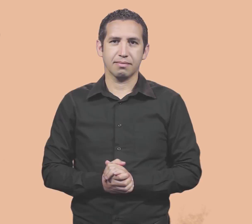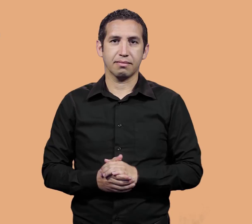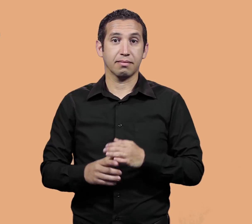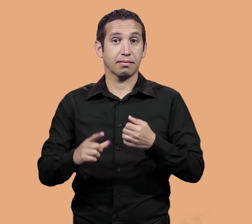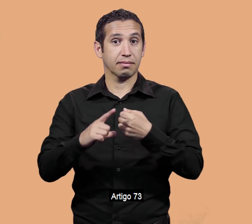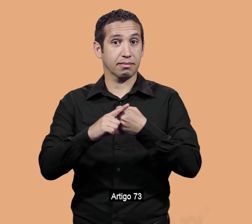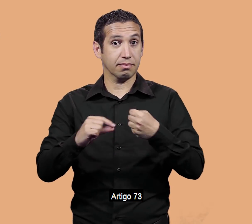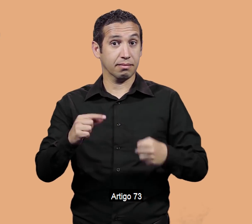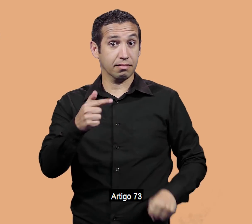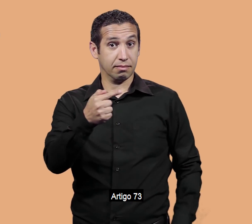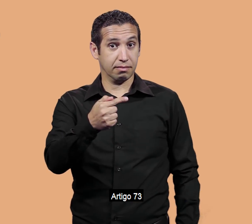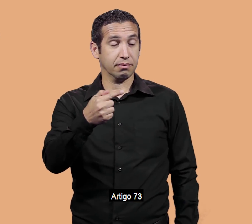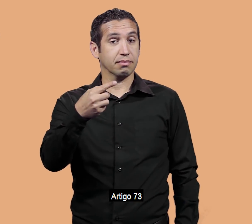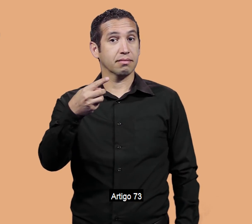o artigo 73